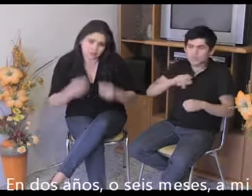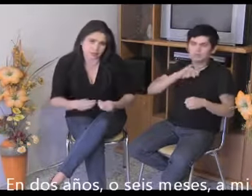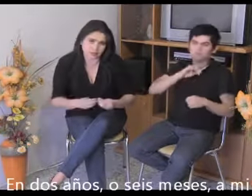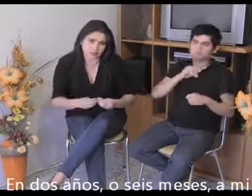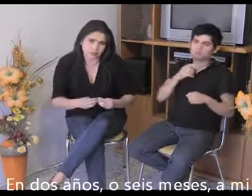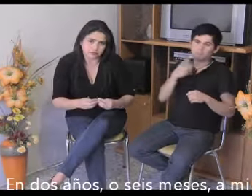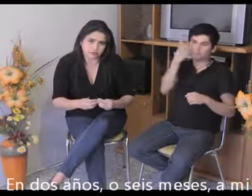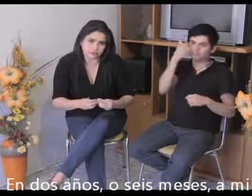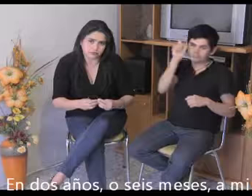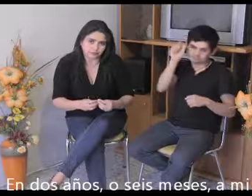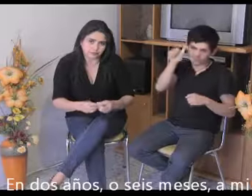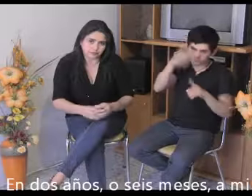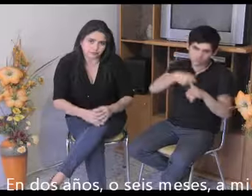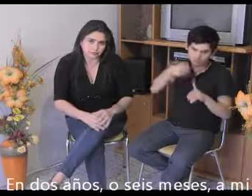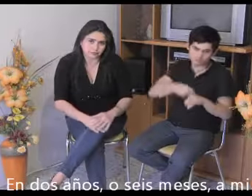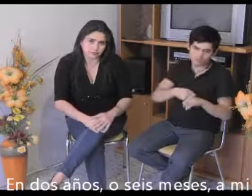mi hijo.